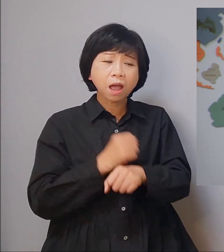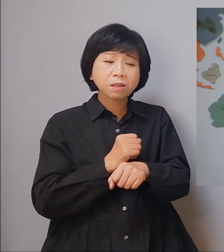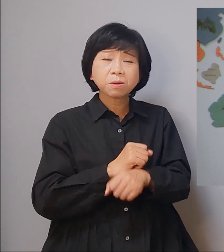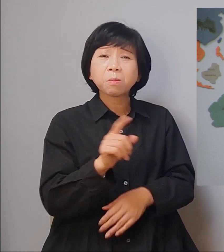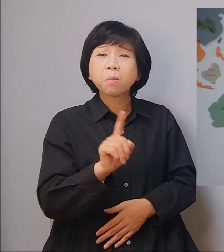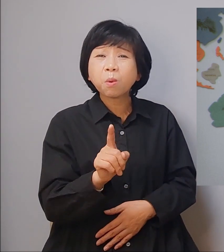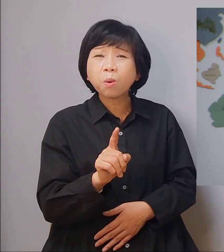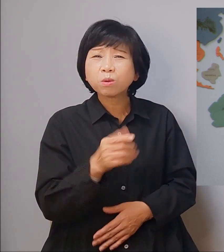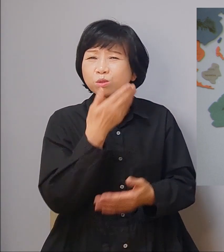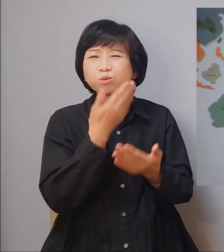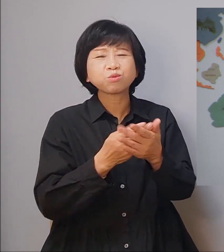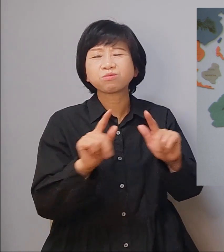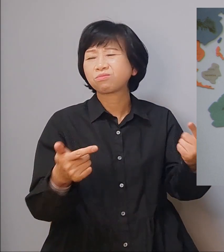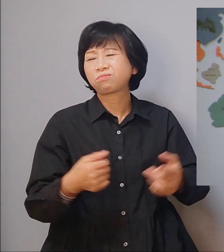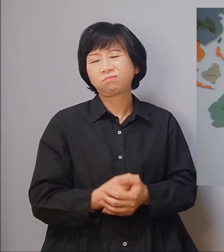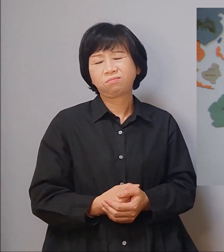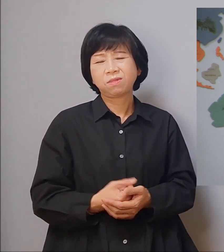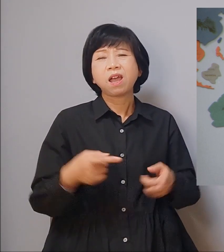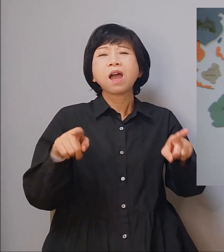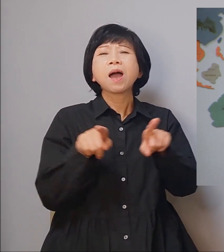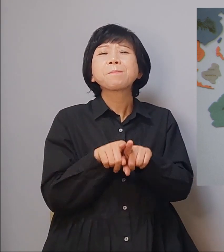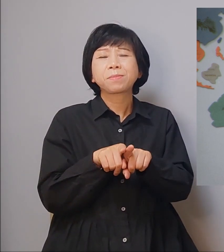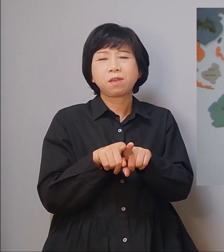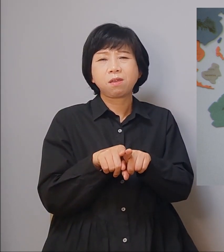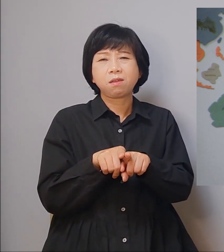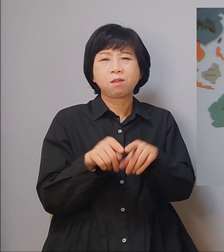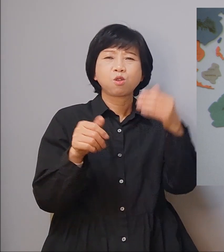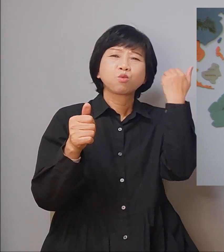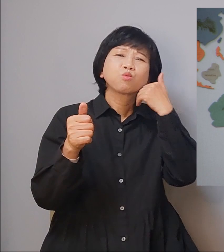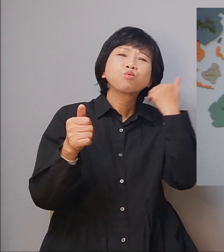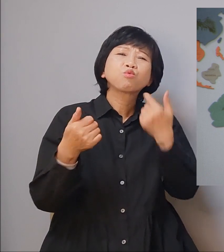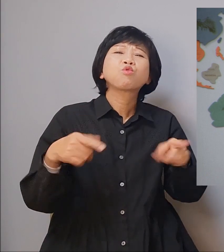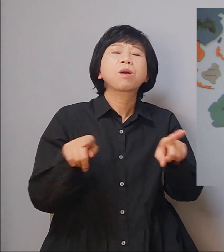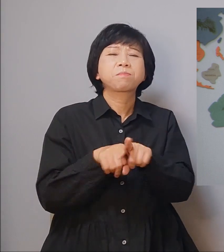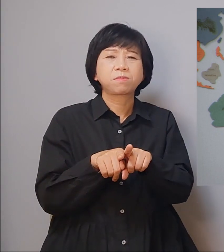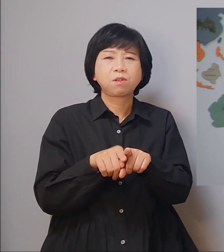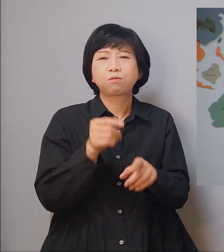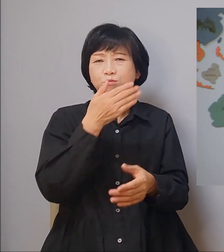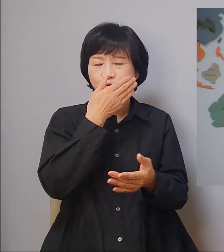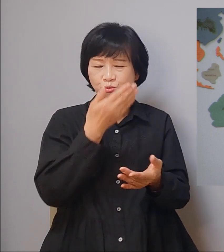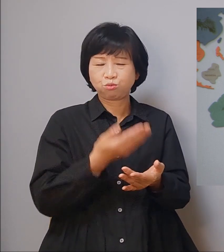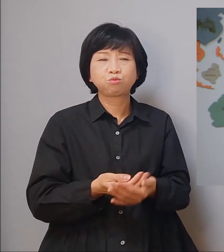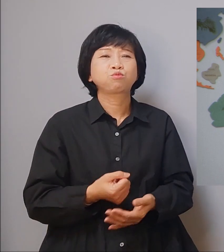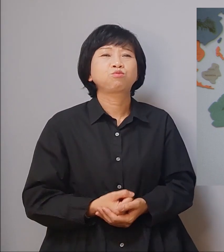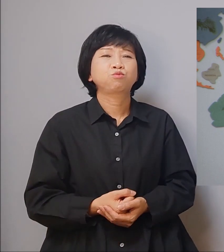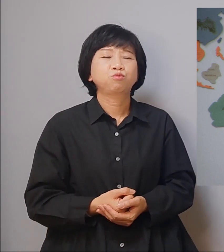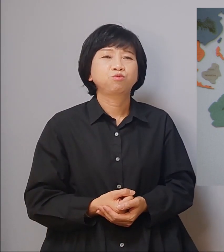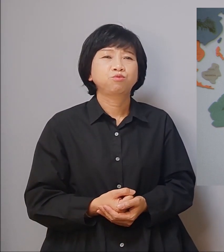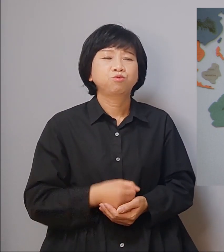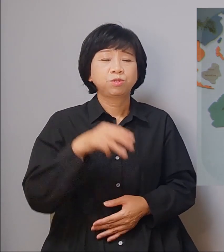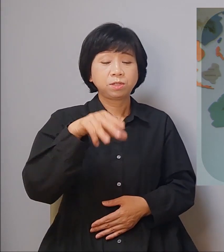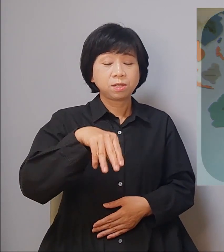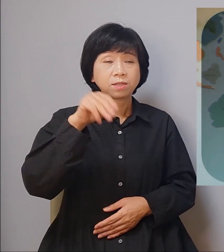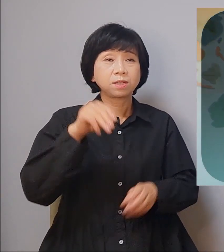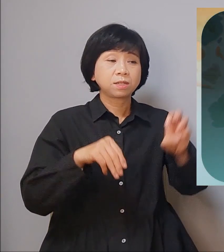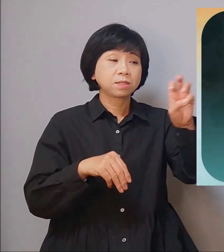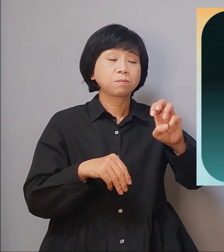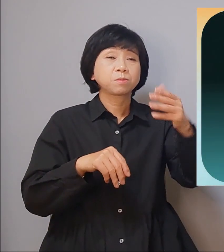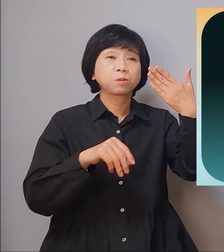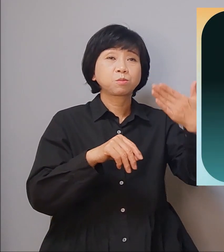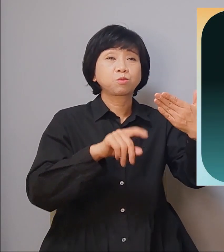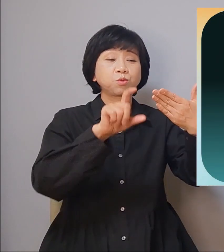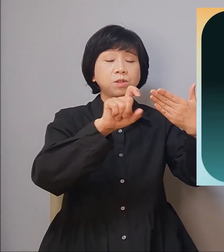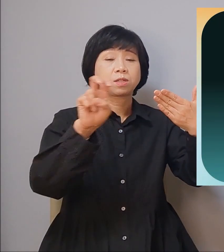그 현장에서 누구와 함께 하느냐, 이게 중요한 겁니다. 창세기 39장